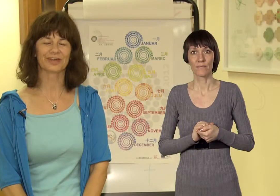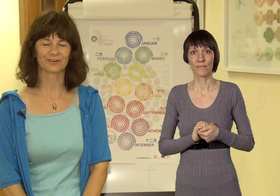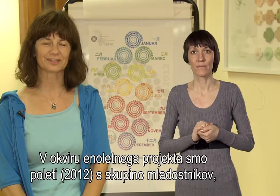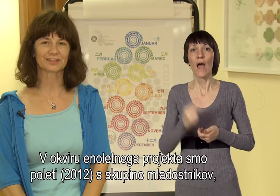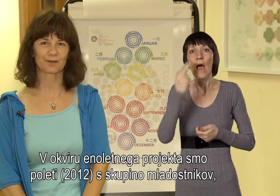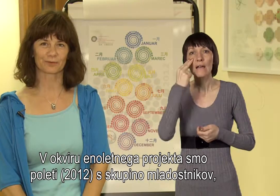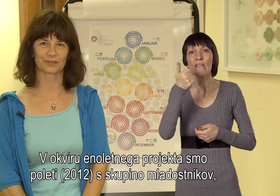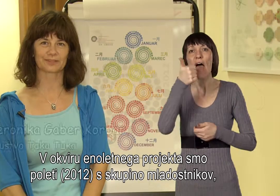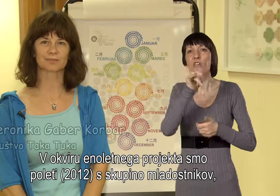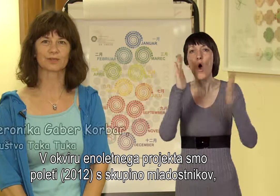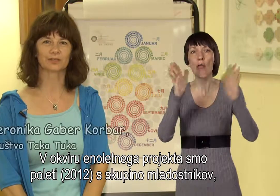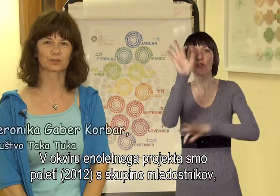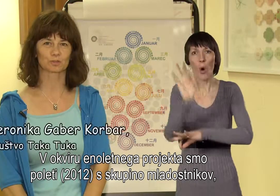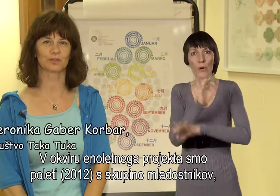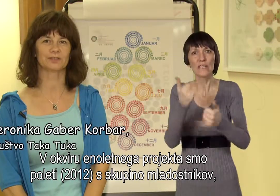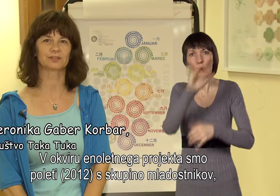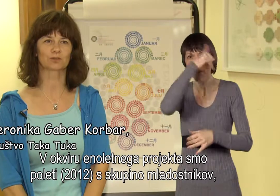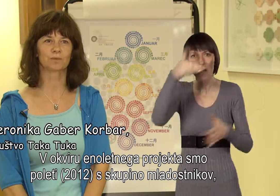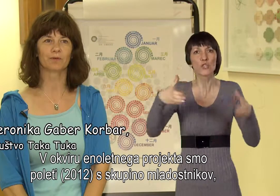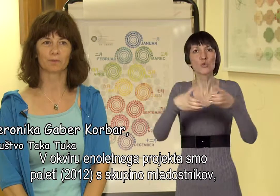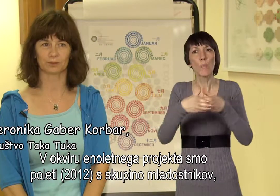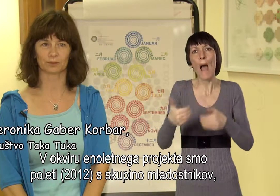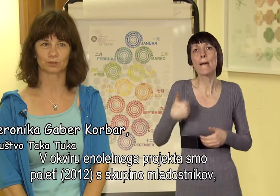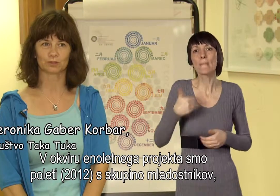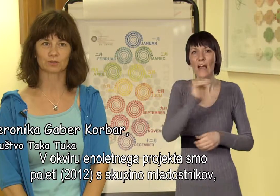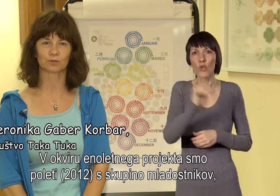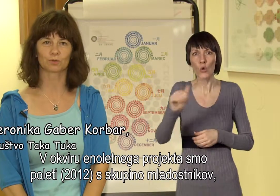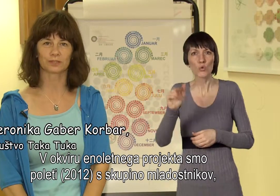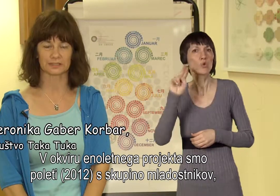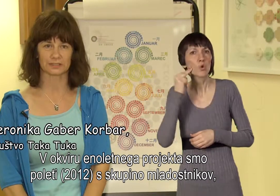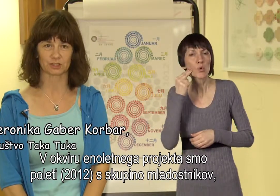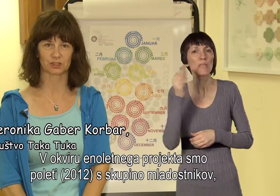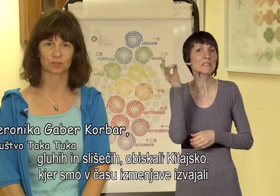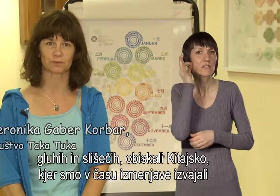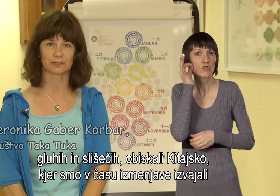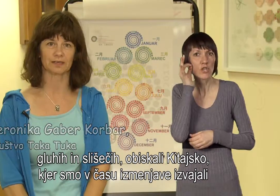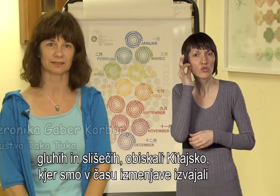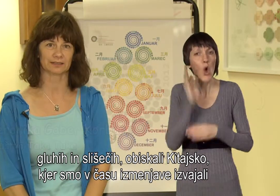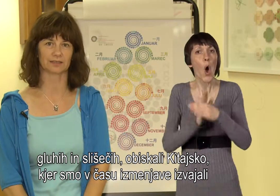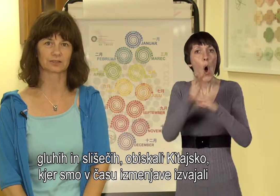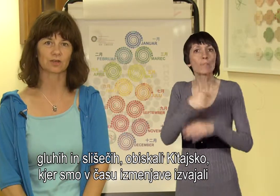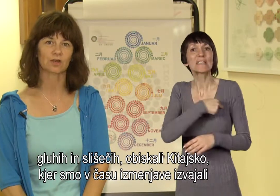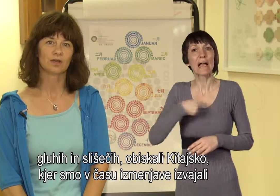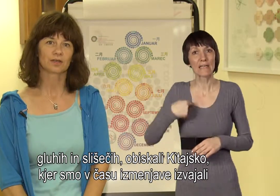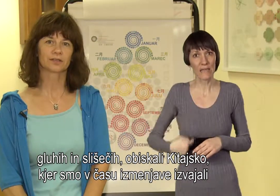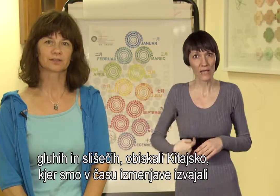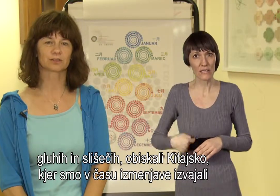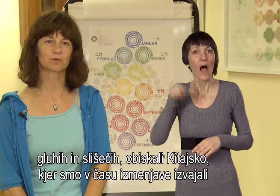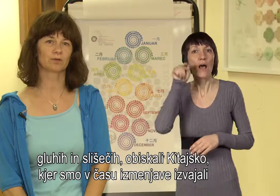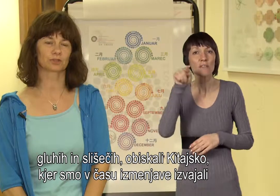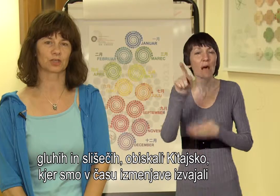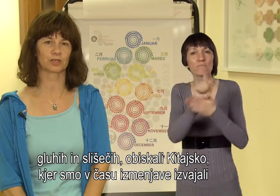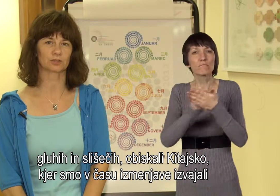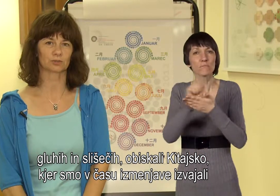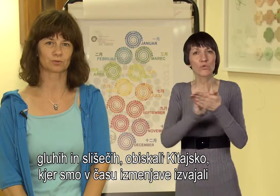V okviru enoletnega projekta smo letos poleti s skupino mladostnikov, gluhih in slišečih obiskali Kitajsko, kjer